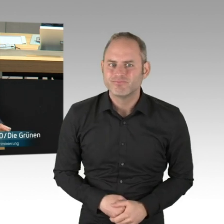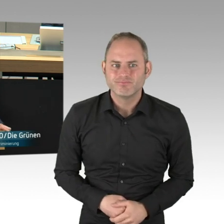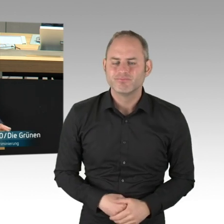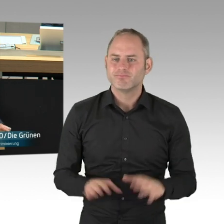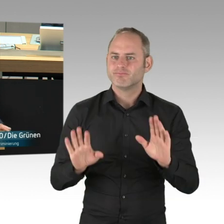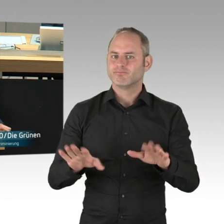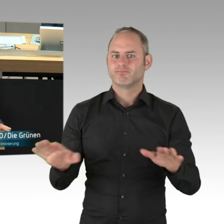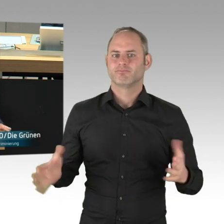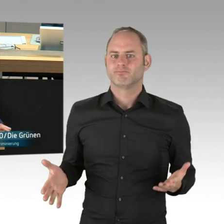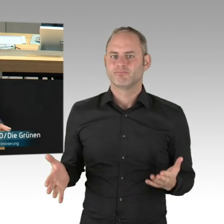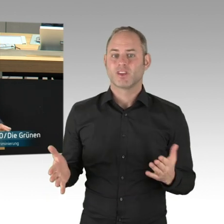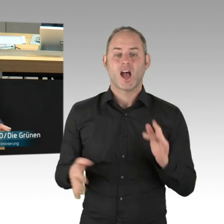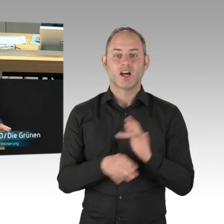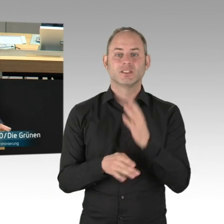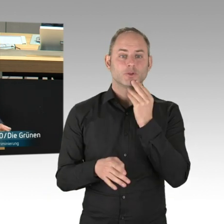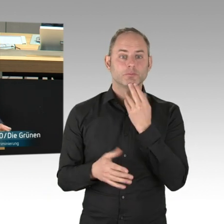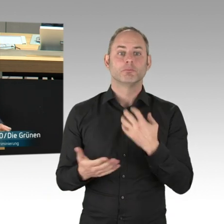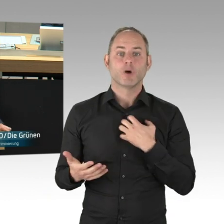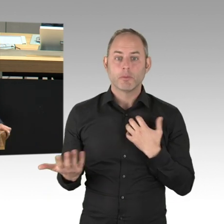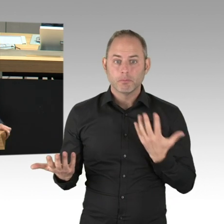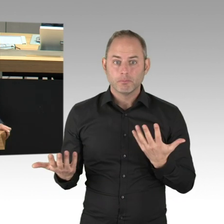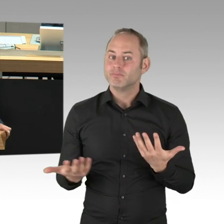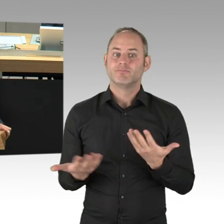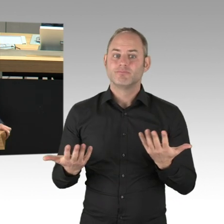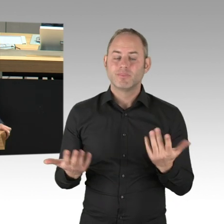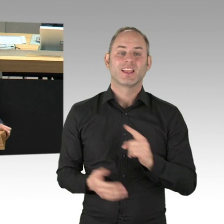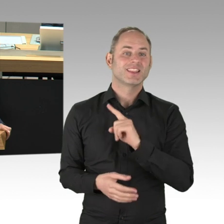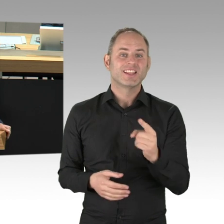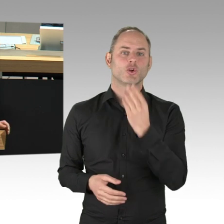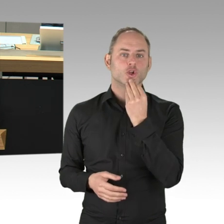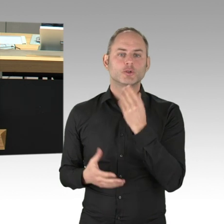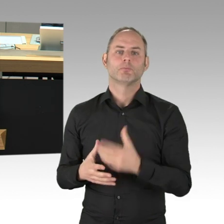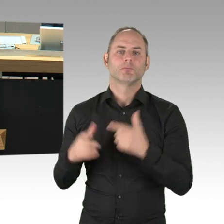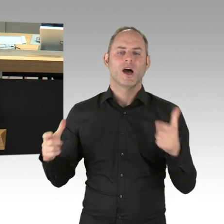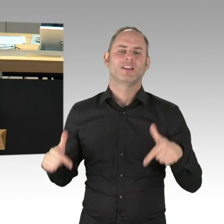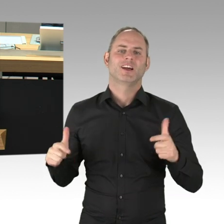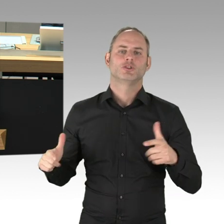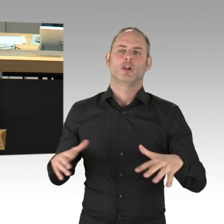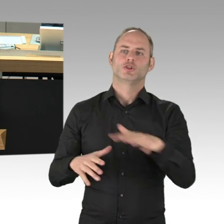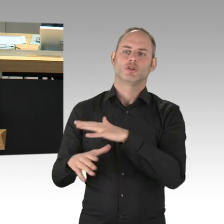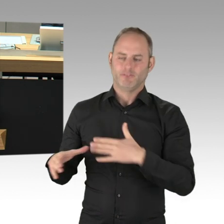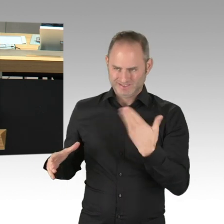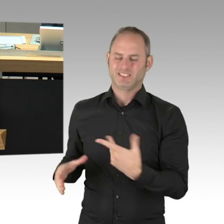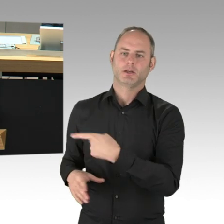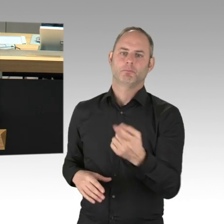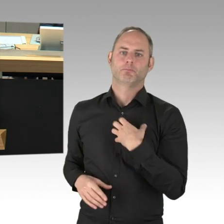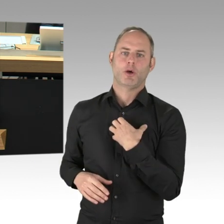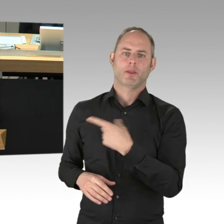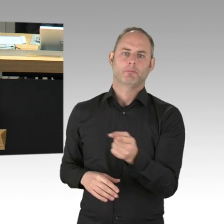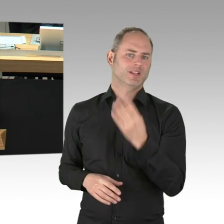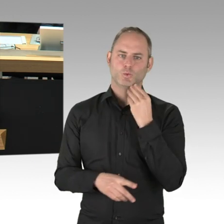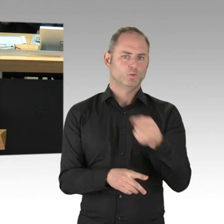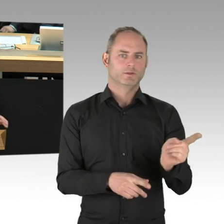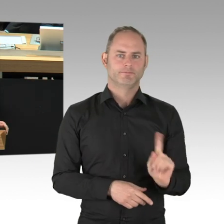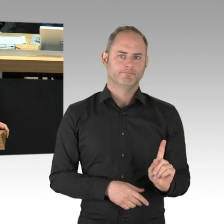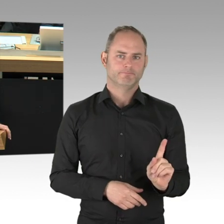Gewalt und der Menschenfeindlichkeit leben? Die nichtjüdische Mehrheitsgesellschaft ist für den Antisemitismus in unserer Stadt verantwortlich.